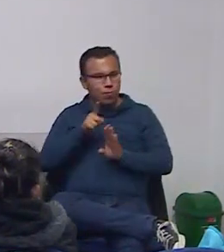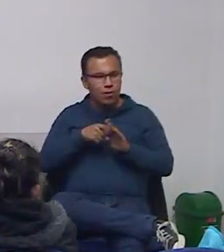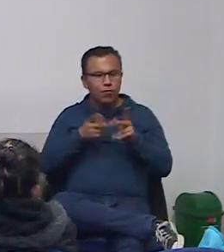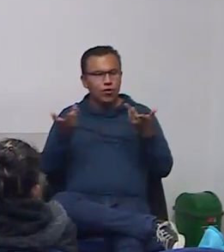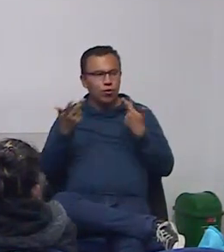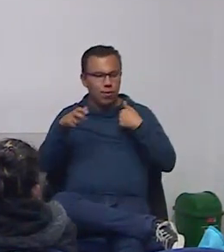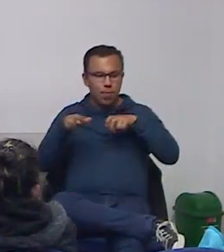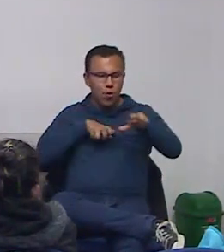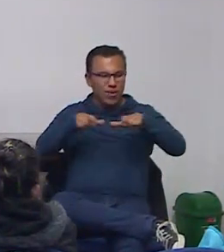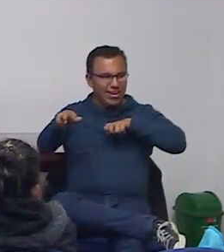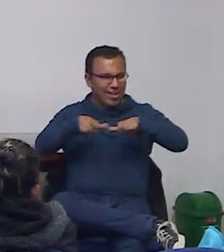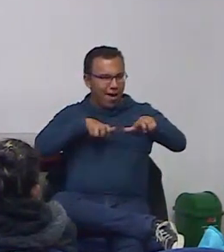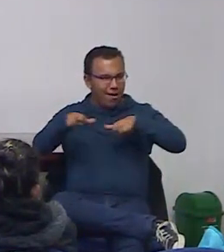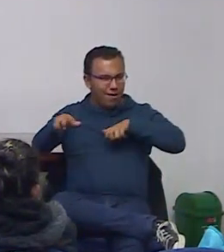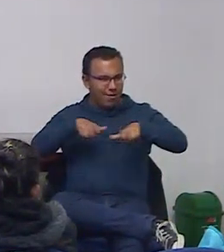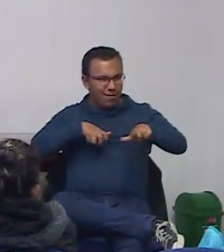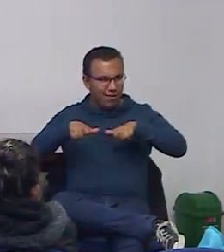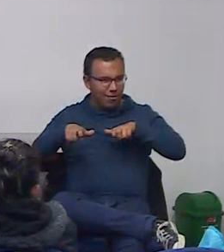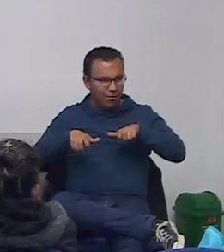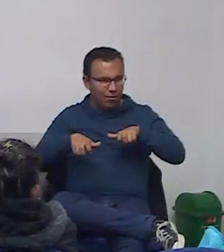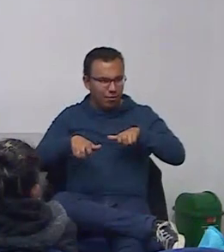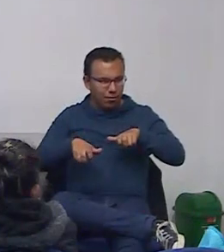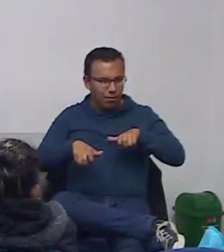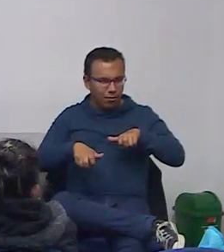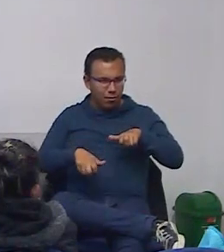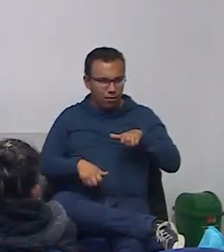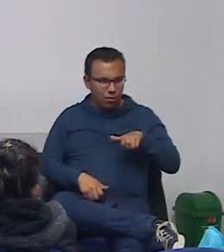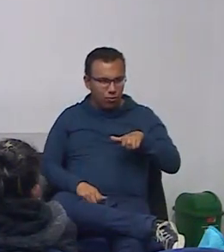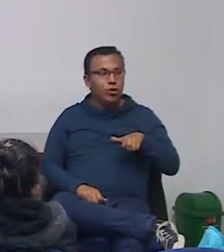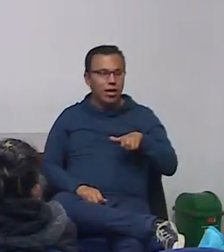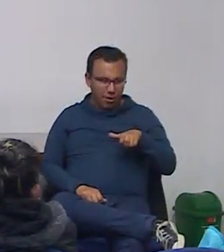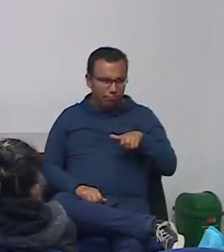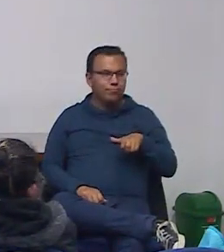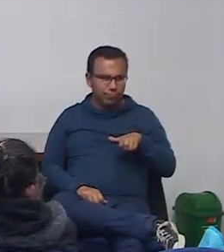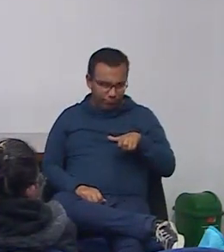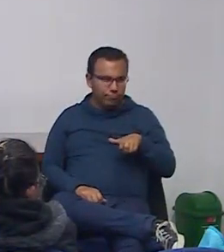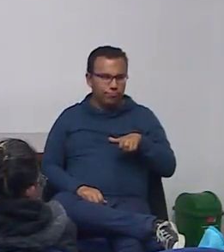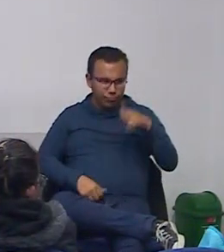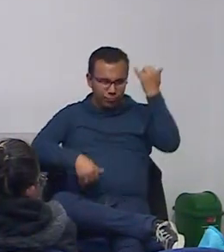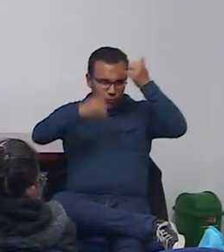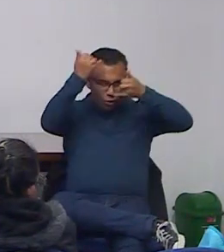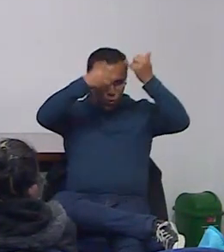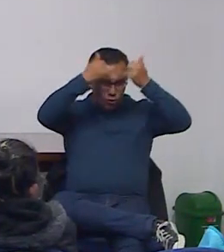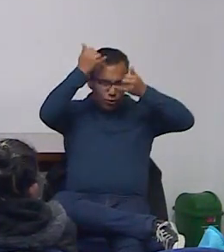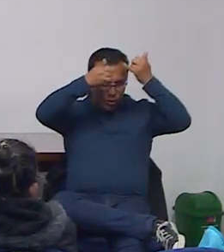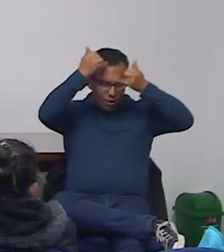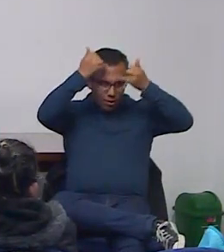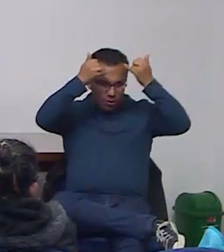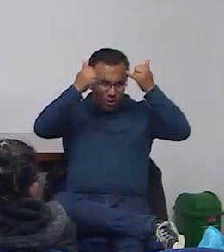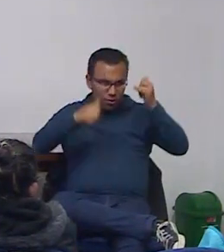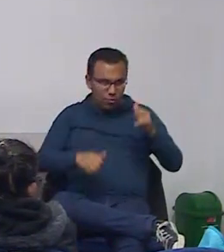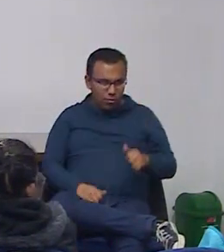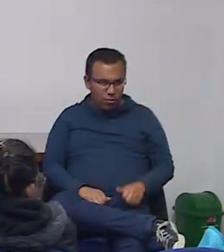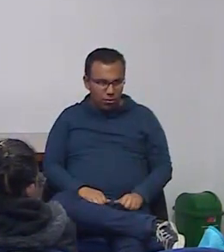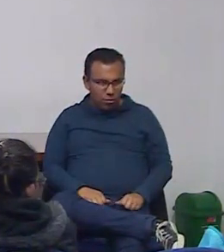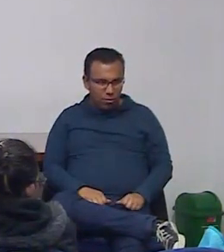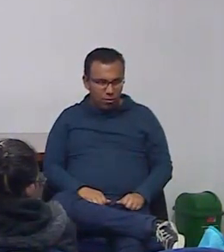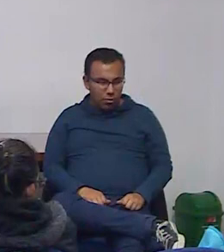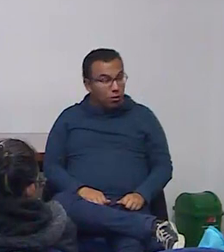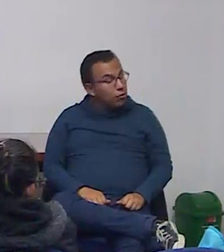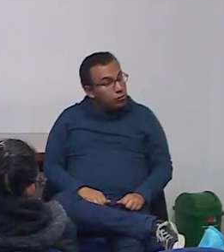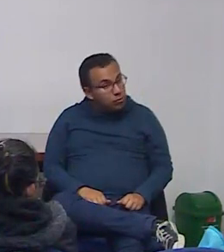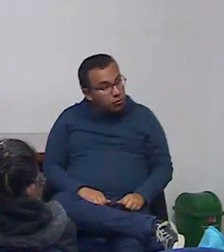entonces estamos enseñando ahoritica a transporte público eh A que identifiquen ya sea por colores por símbolos